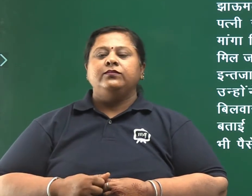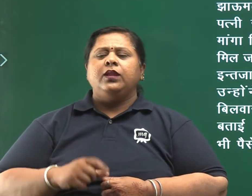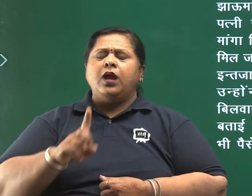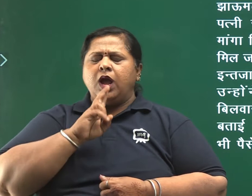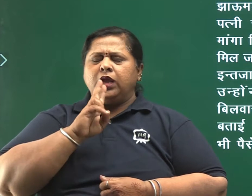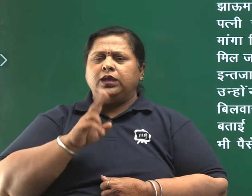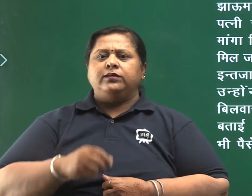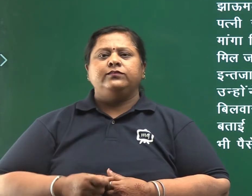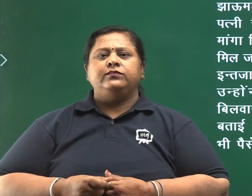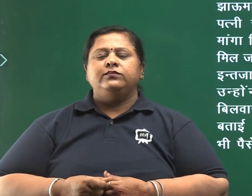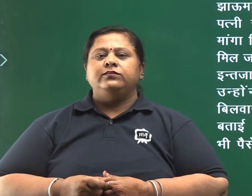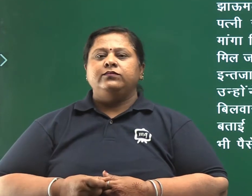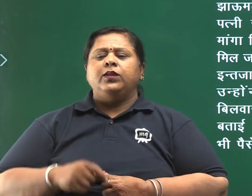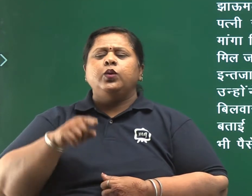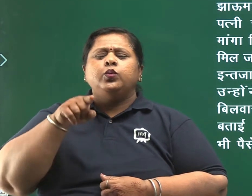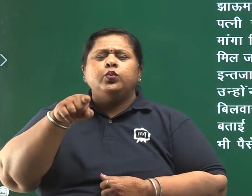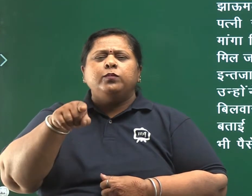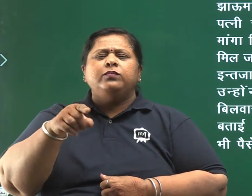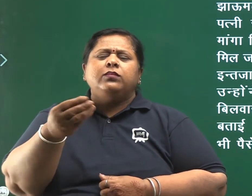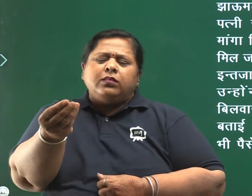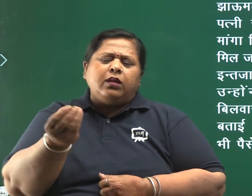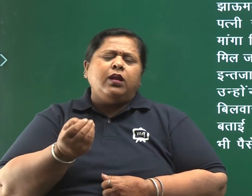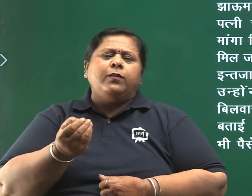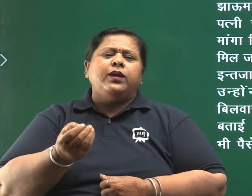कहा कि तुम देने में